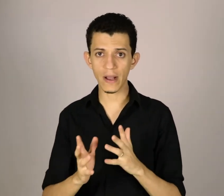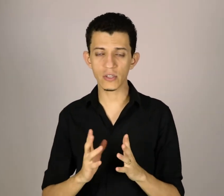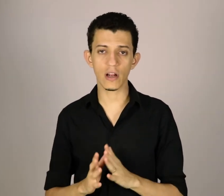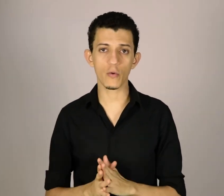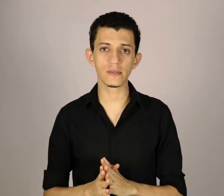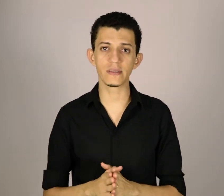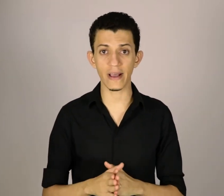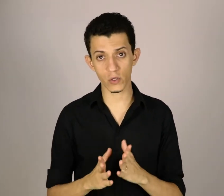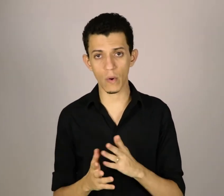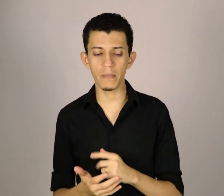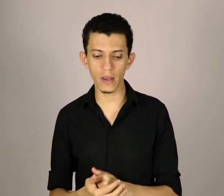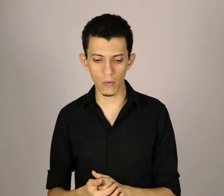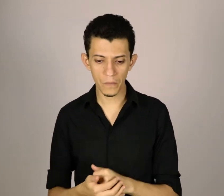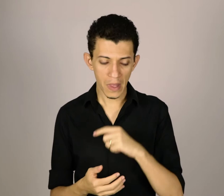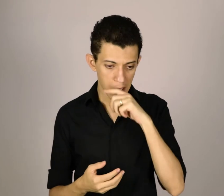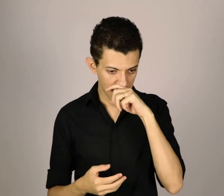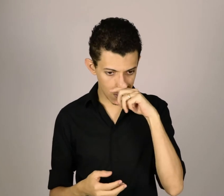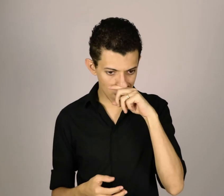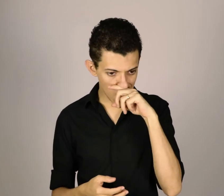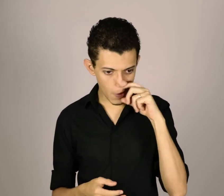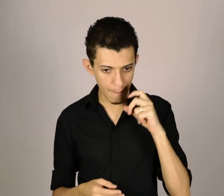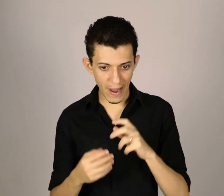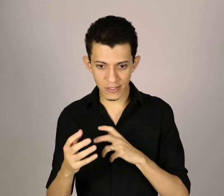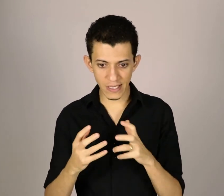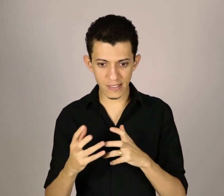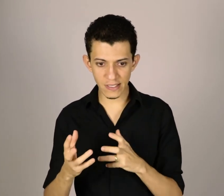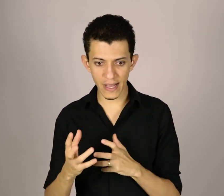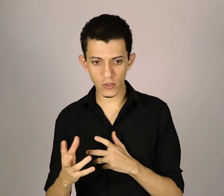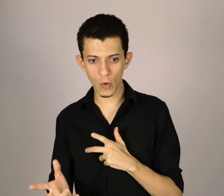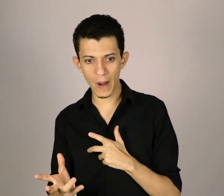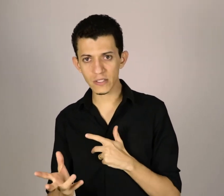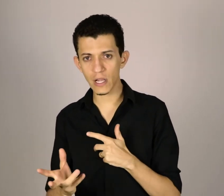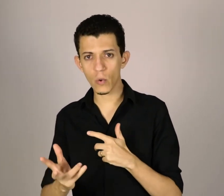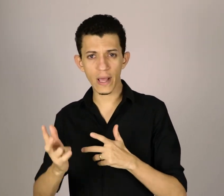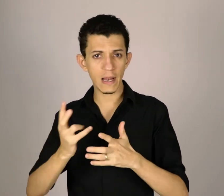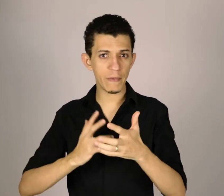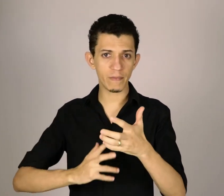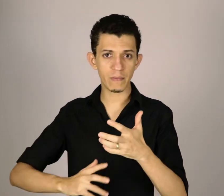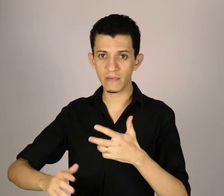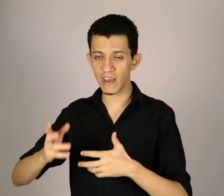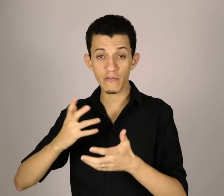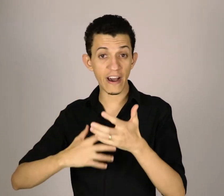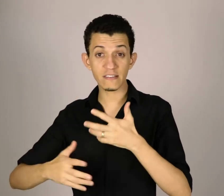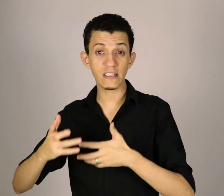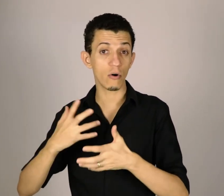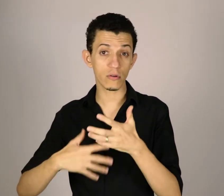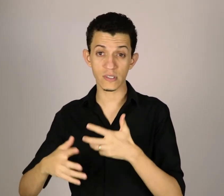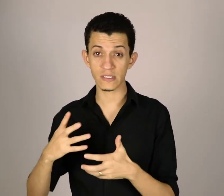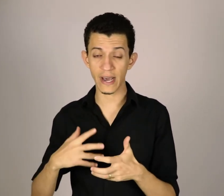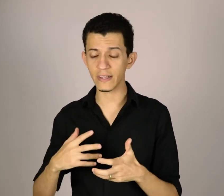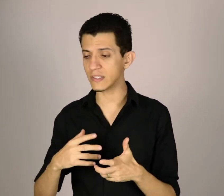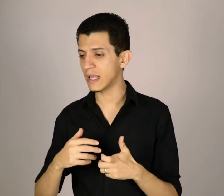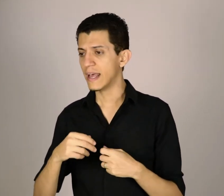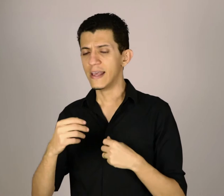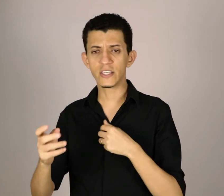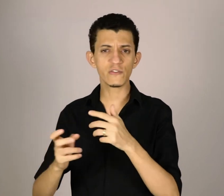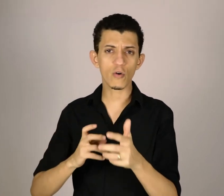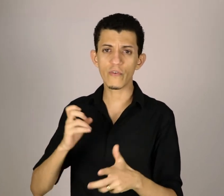compartilhando algumas ideias com um amigo e a partir dessas ideias que eu compartilhei com ele, veio vários outros insights, a gente foi